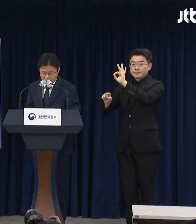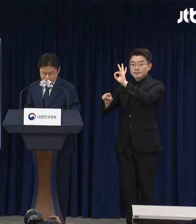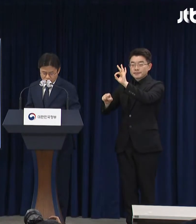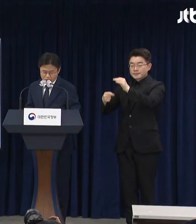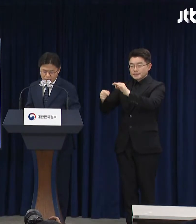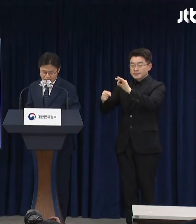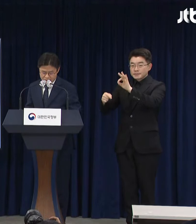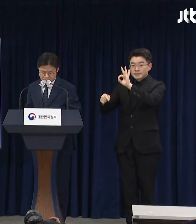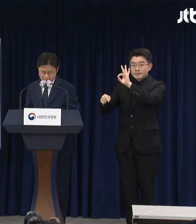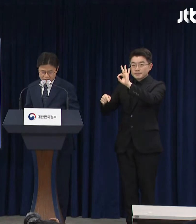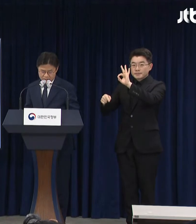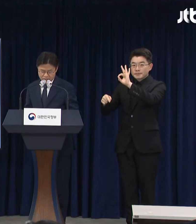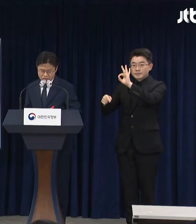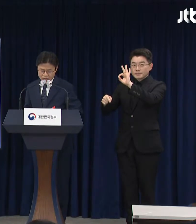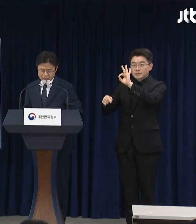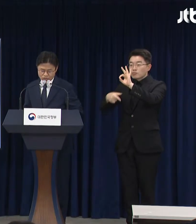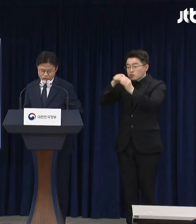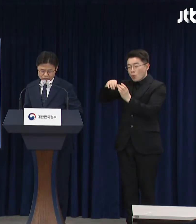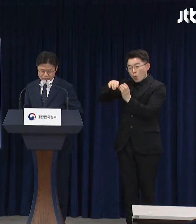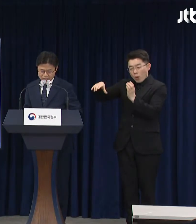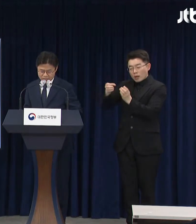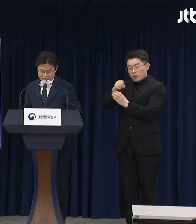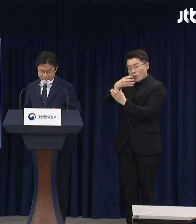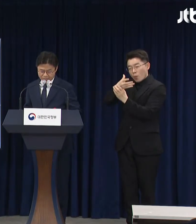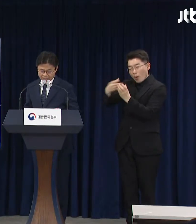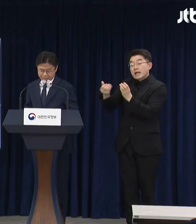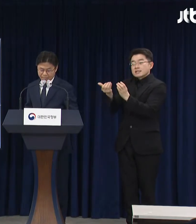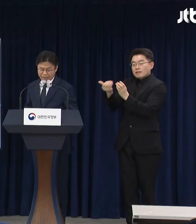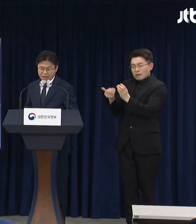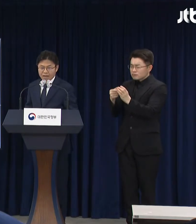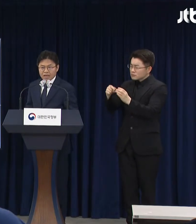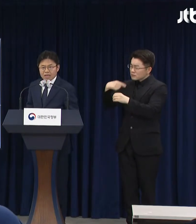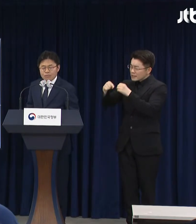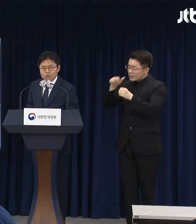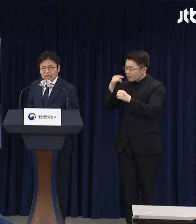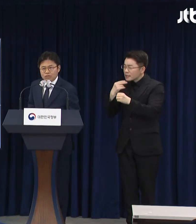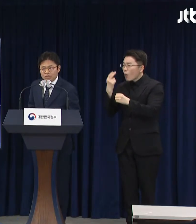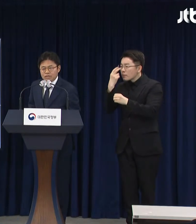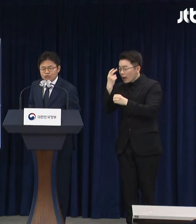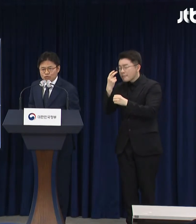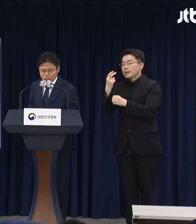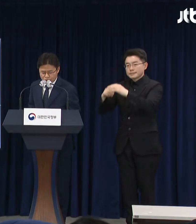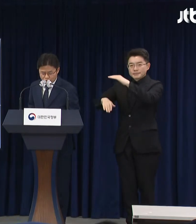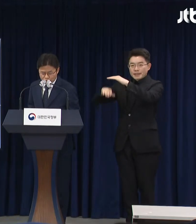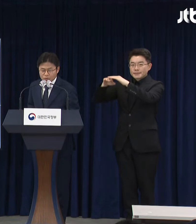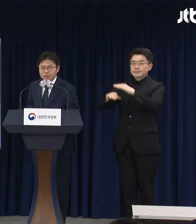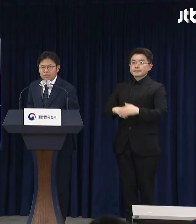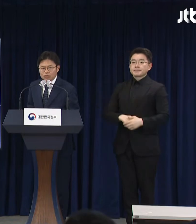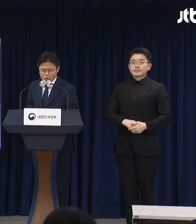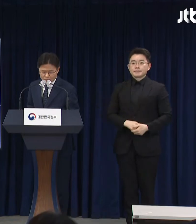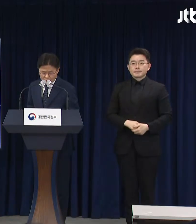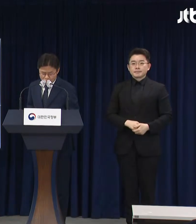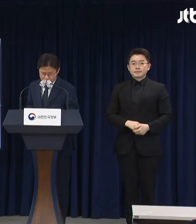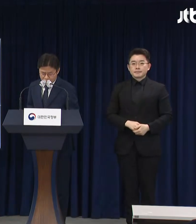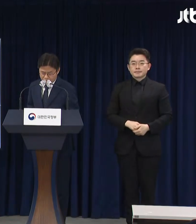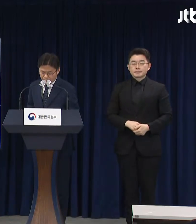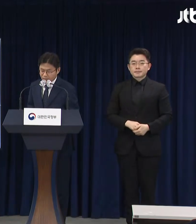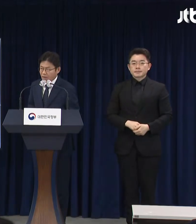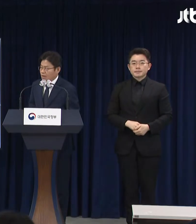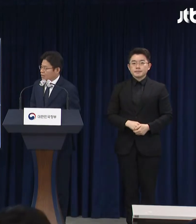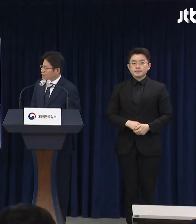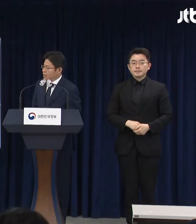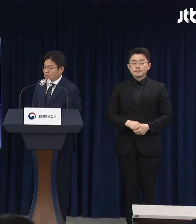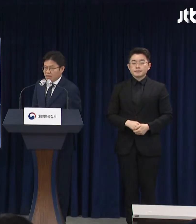전에 저장하는 그런 탱크군이 되겠습니다. 이 부분에 저희들이 중점적인 점검